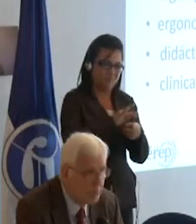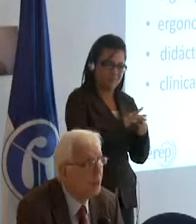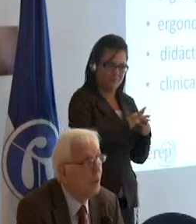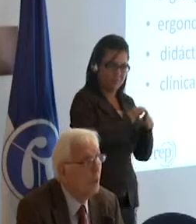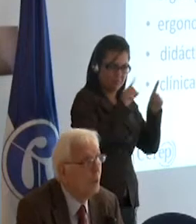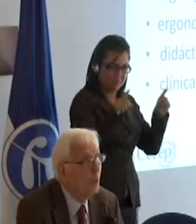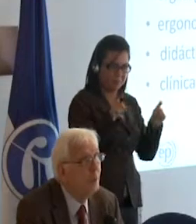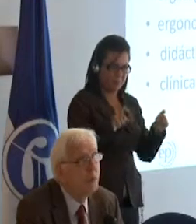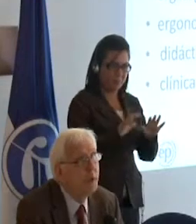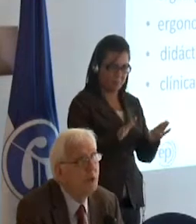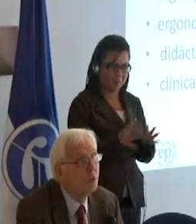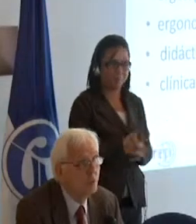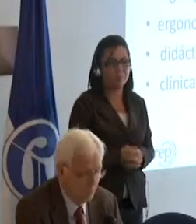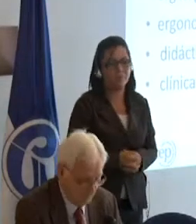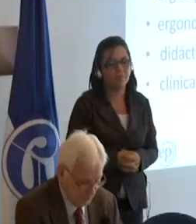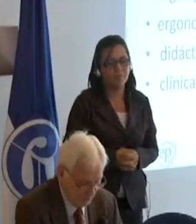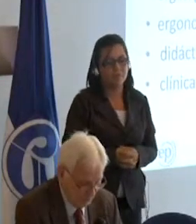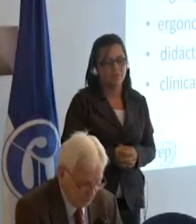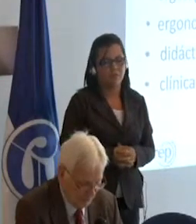Entonces,